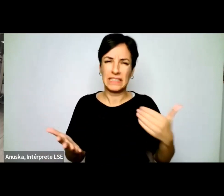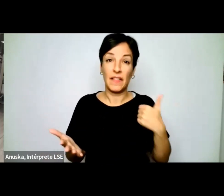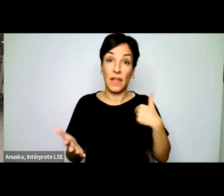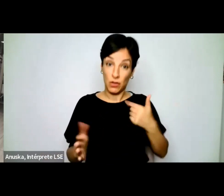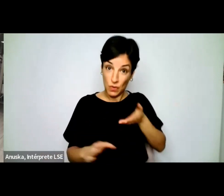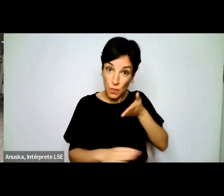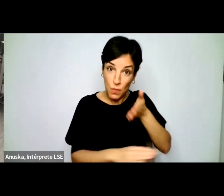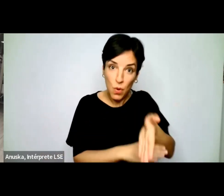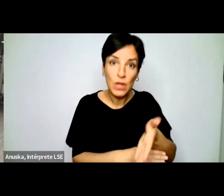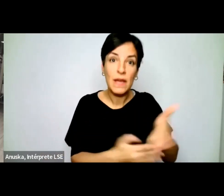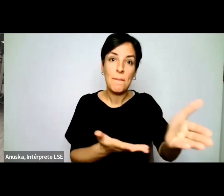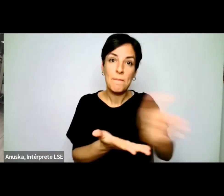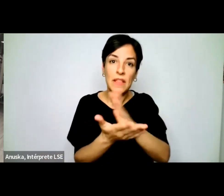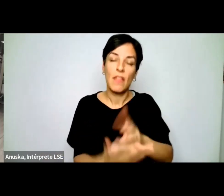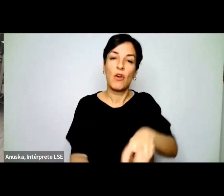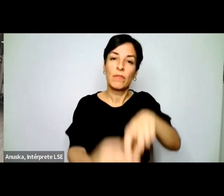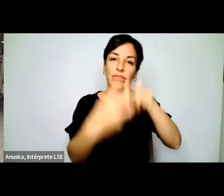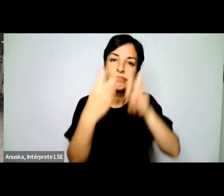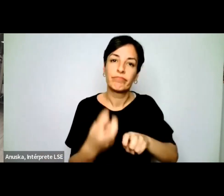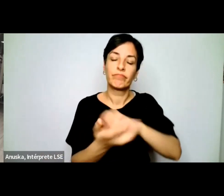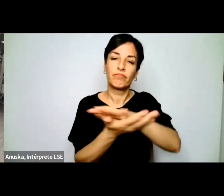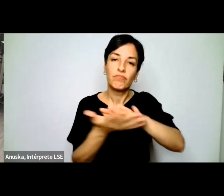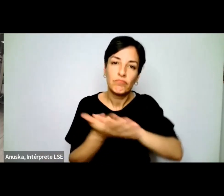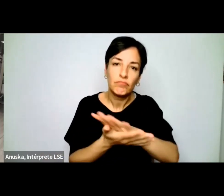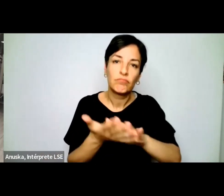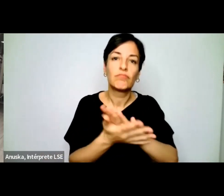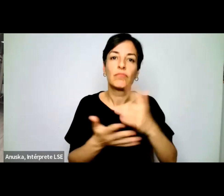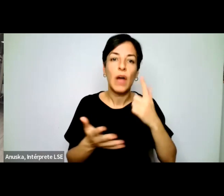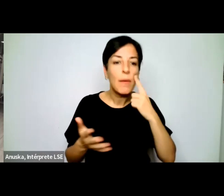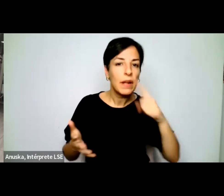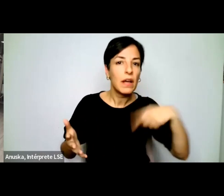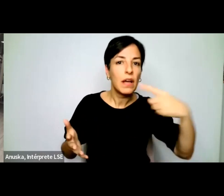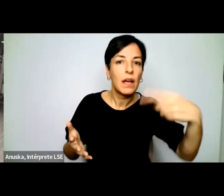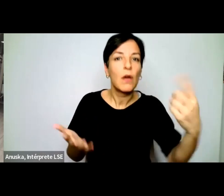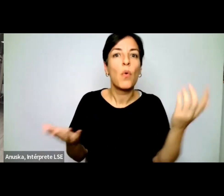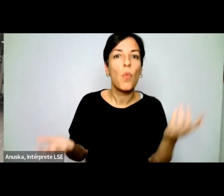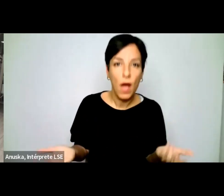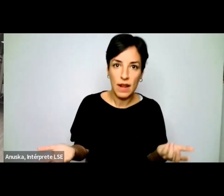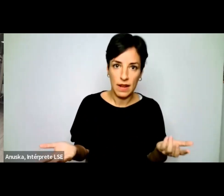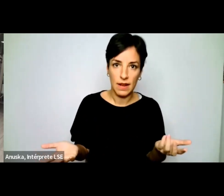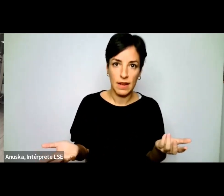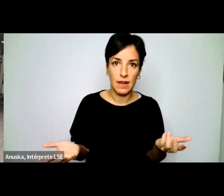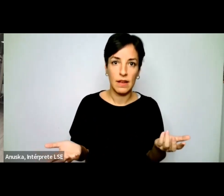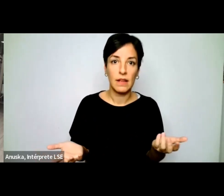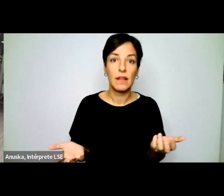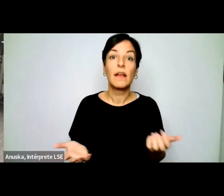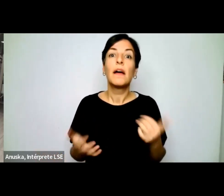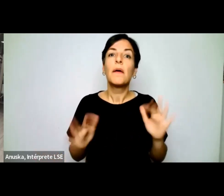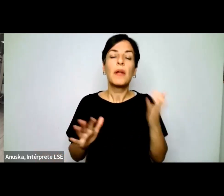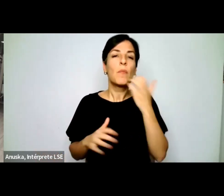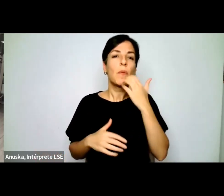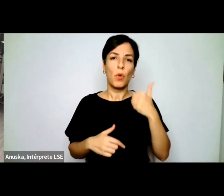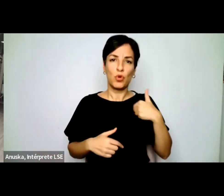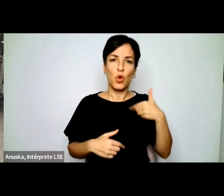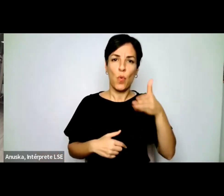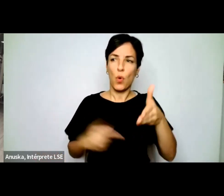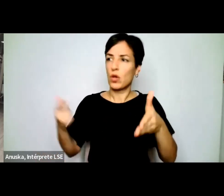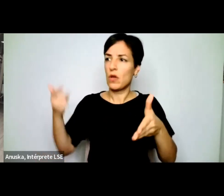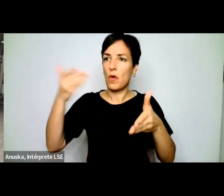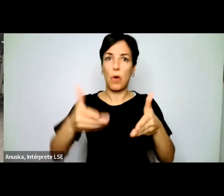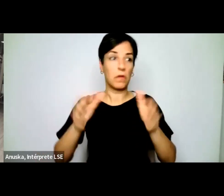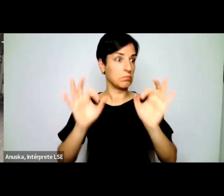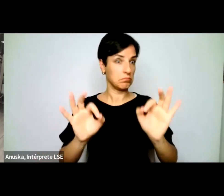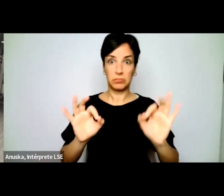asistir y le va a poder explicar cuáles son los siguientes pasos que puede dar. Pero si acuden todos los interesados, pues la